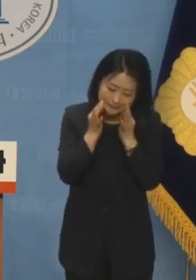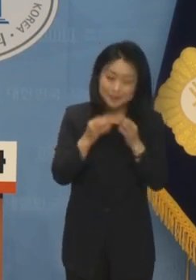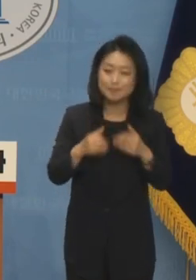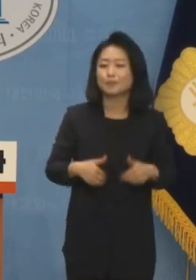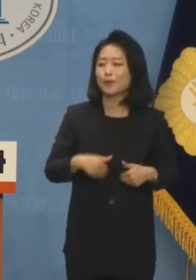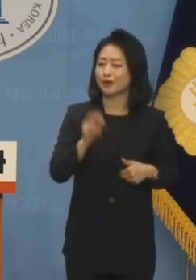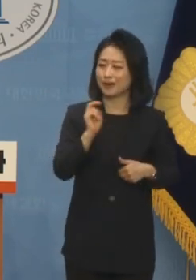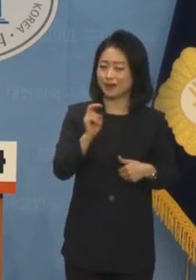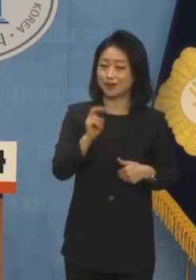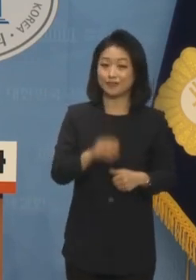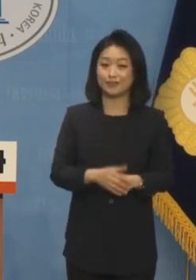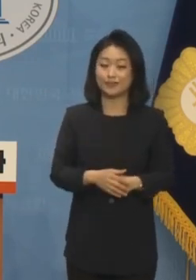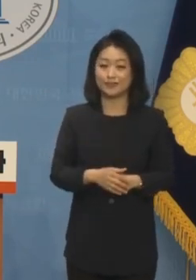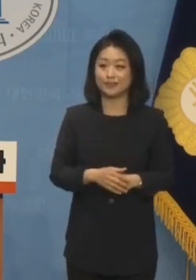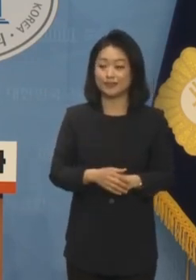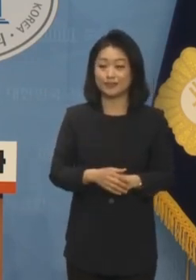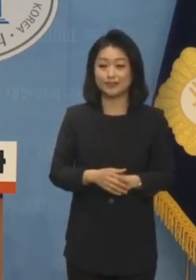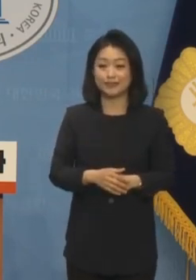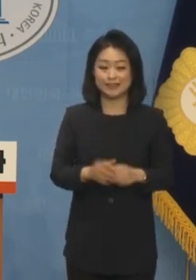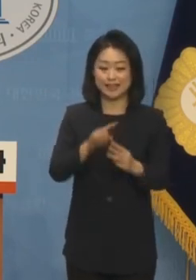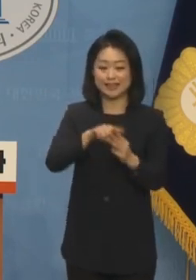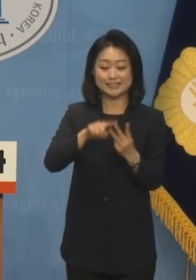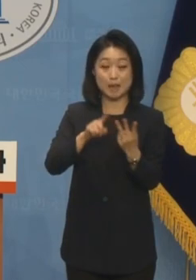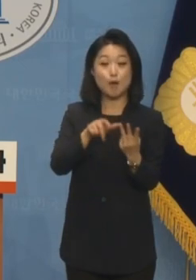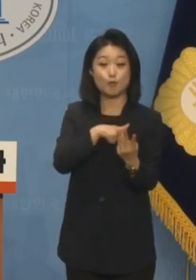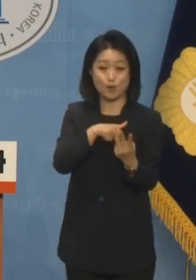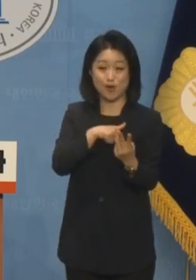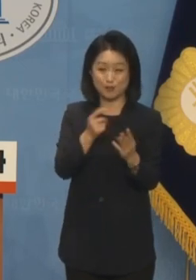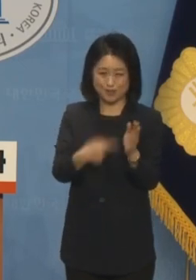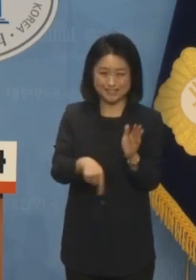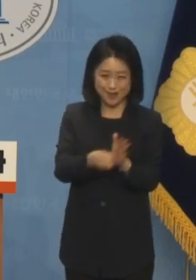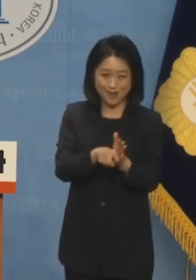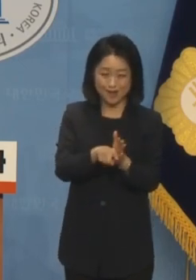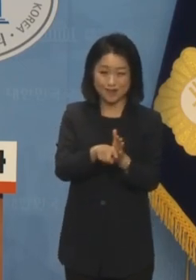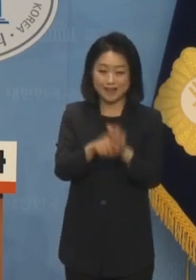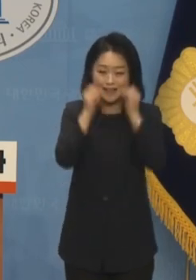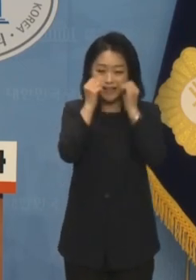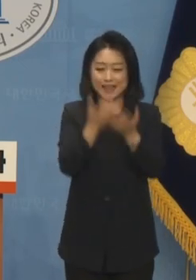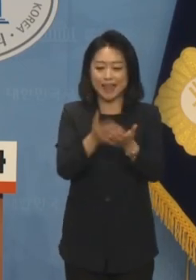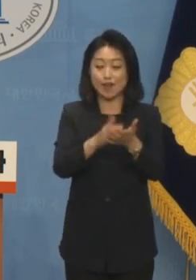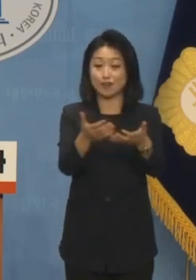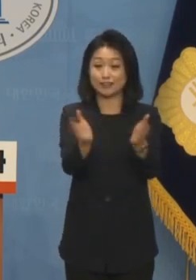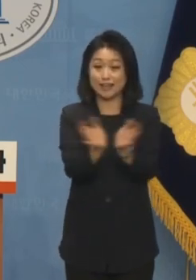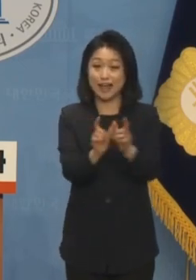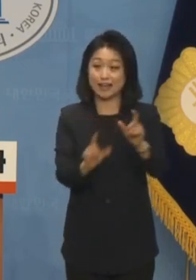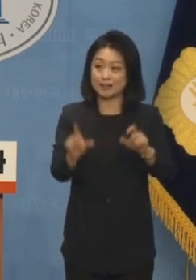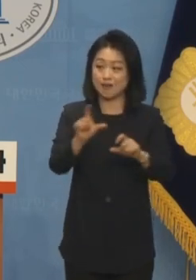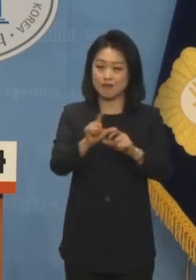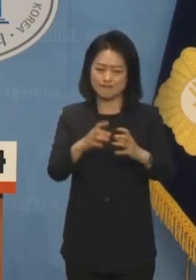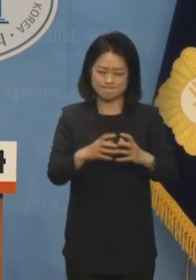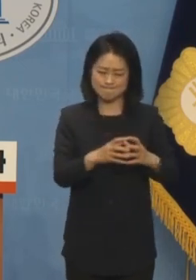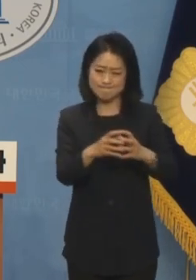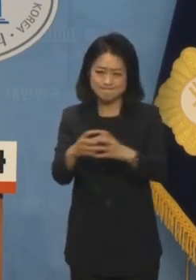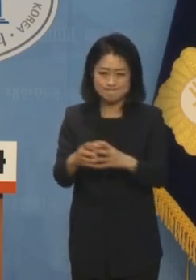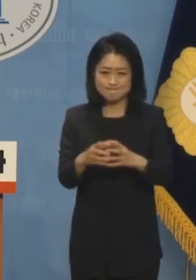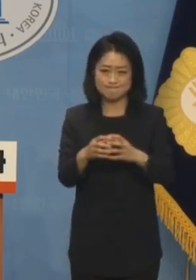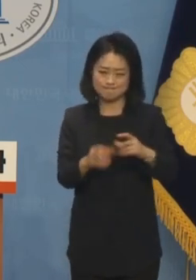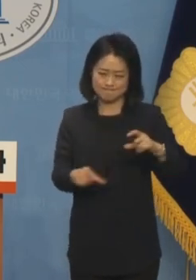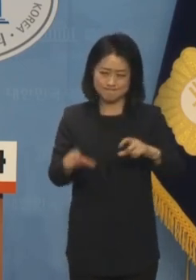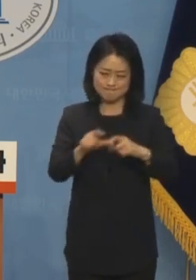있습니다. 먼저 경기장에 뛰어든 3명의 선수를 위해서라도 개혁신당은 더욱 단단해지고